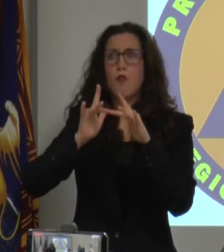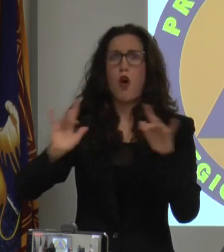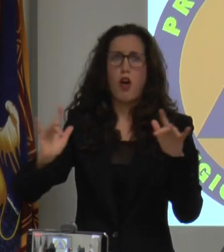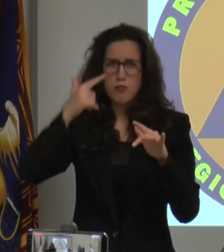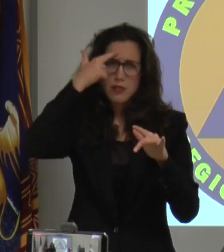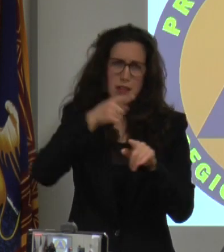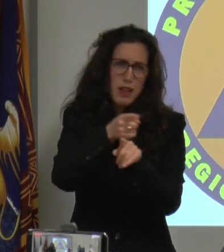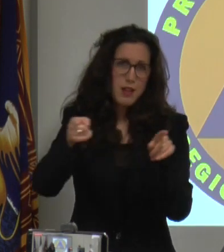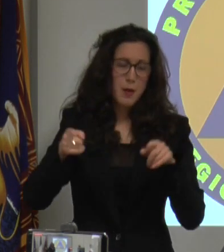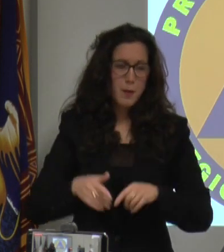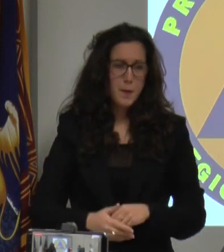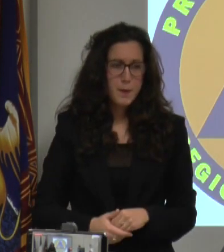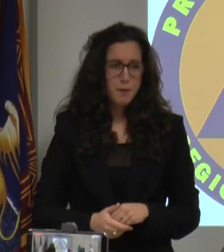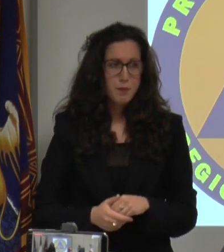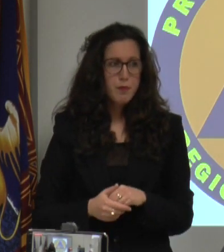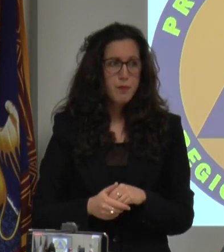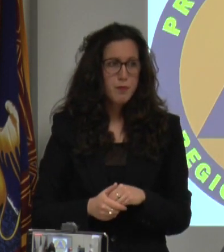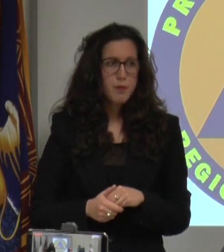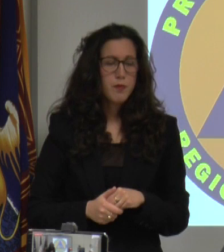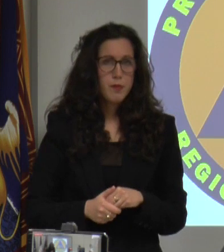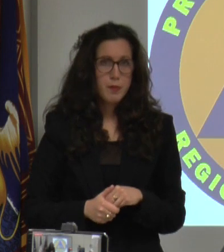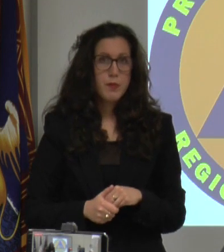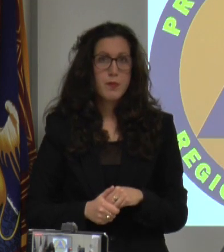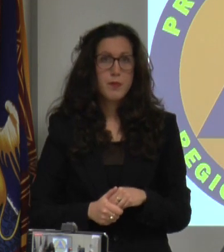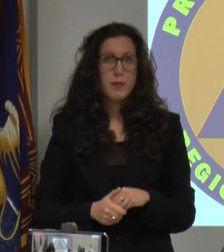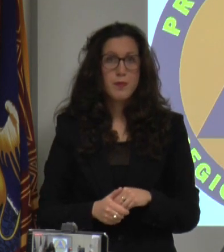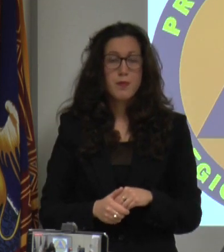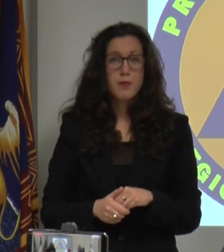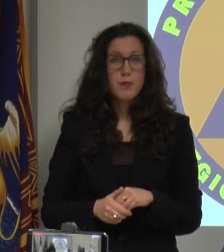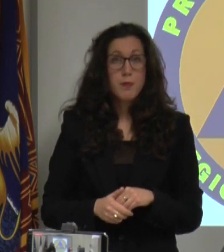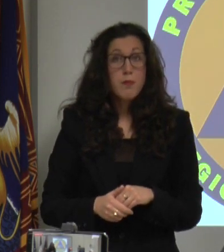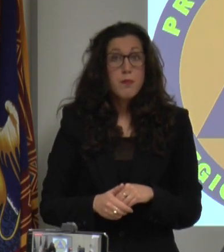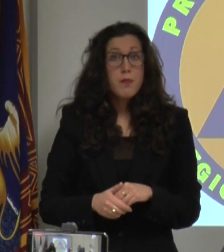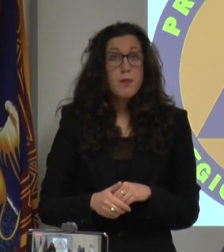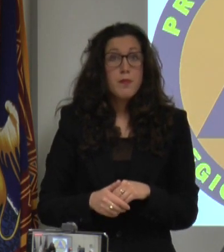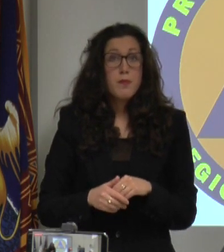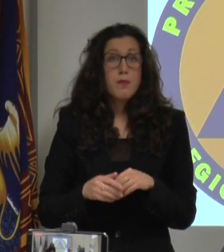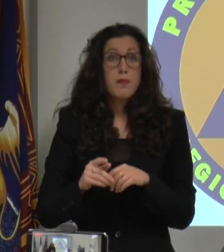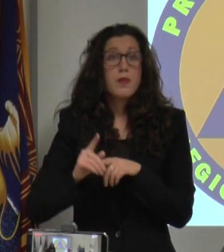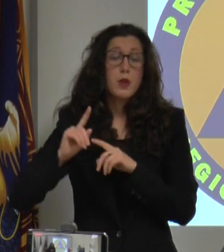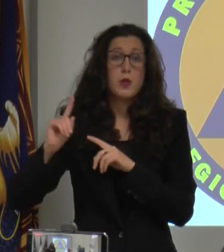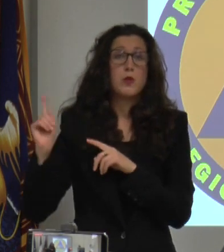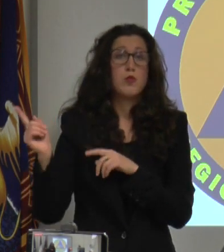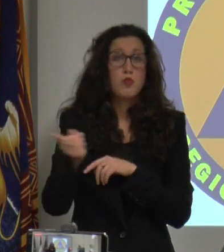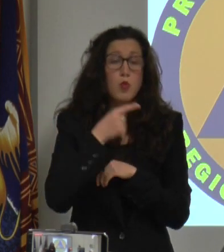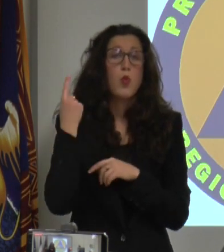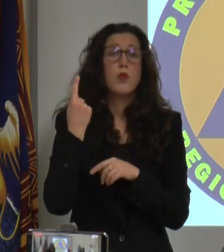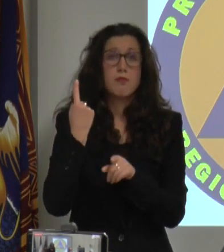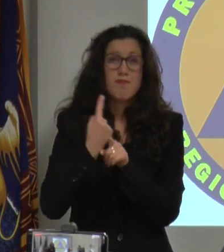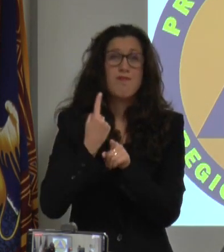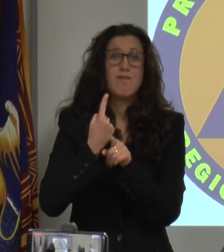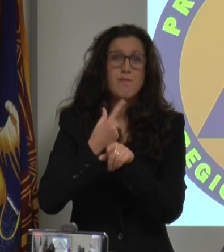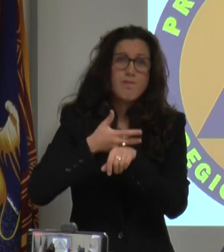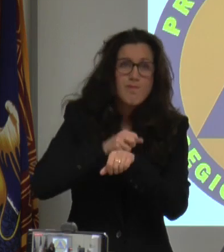covip io dico semplicemente che qui c'è da parte di tutti la necessità di